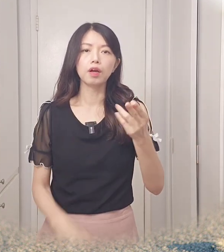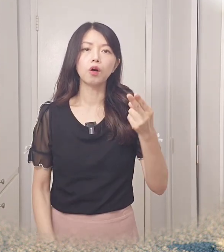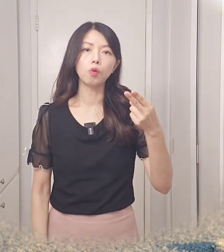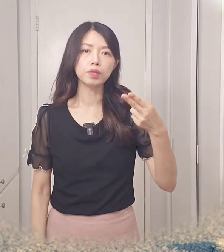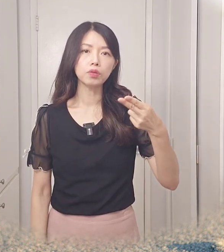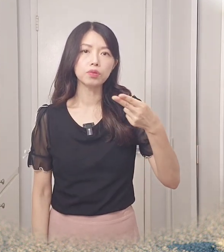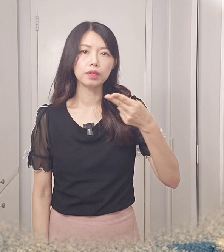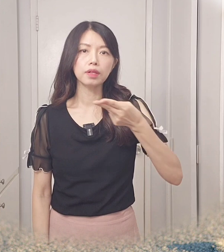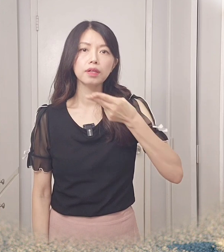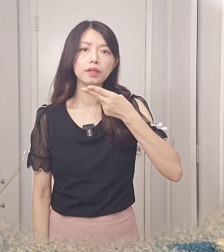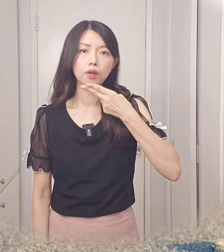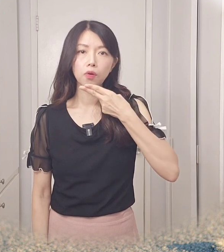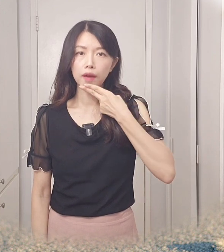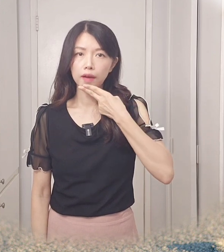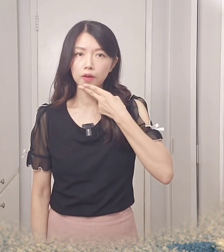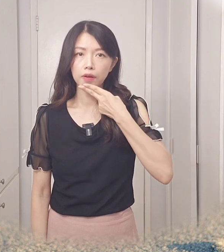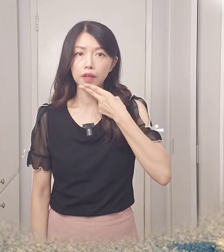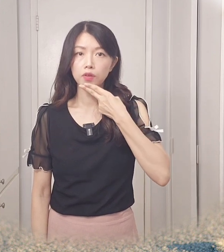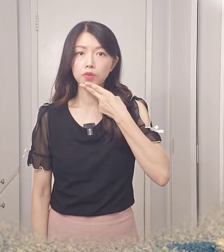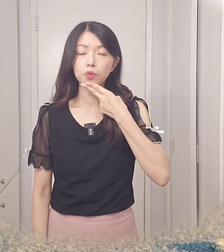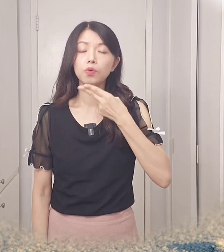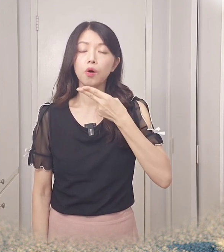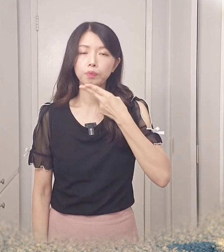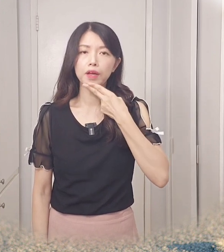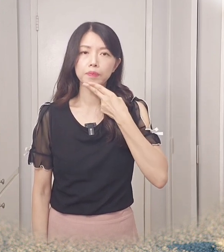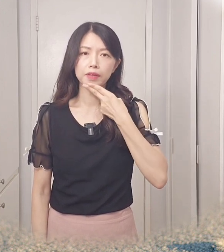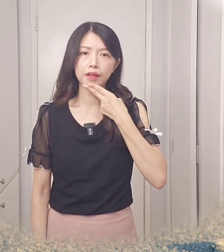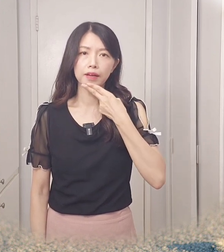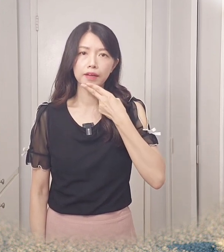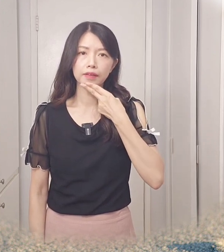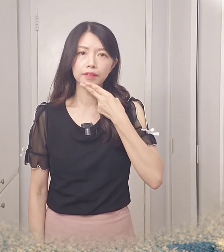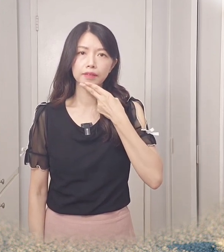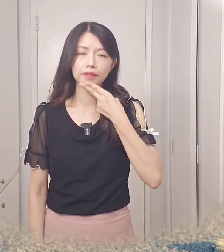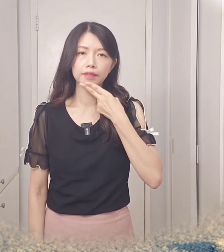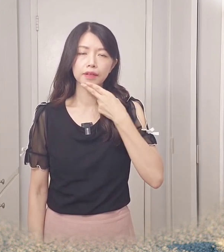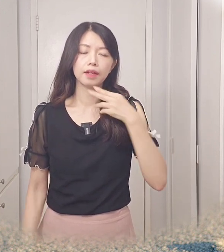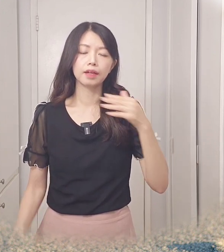되고요. 검지중지를 턱에 이렇게 대주셔도 없다입니다.